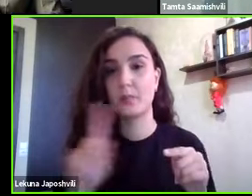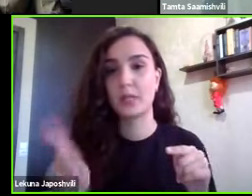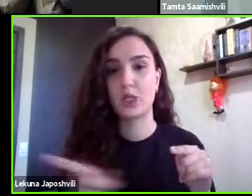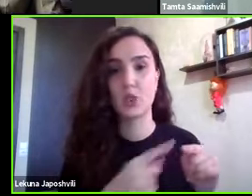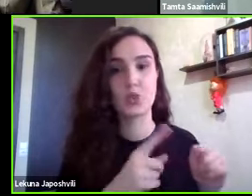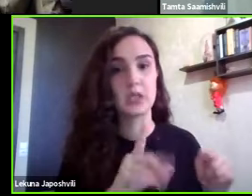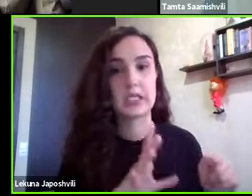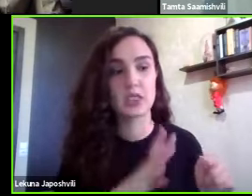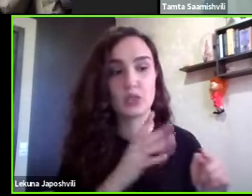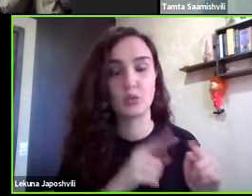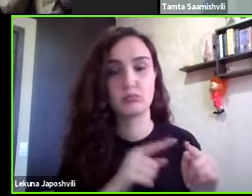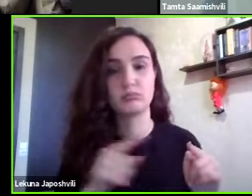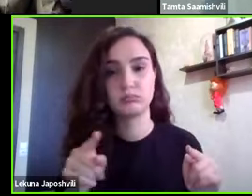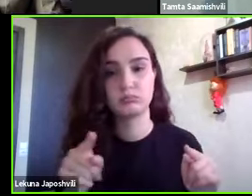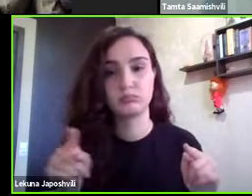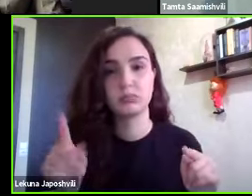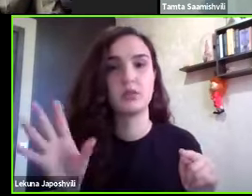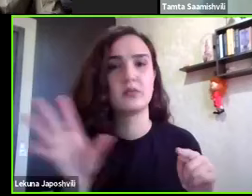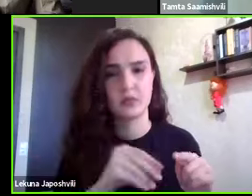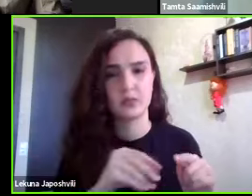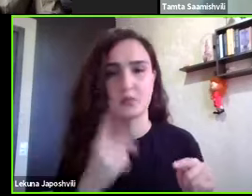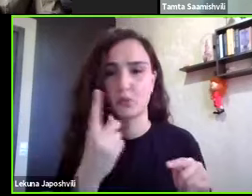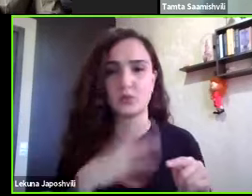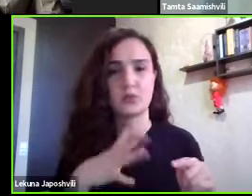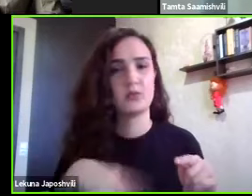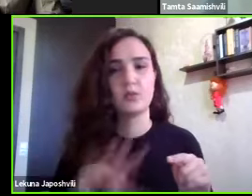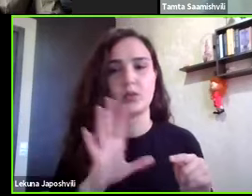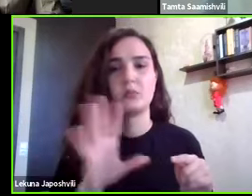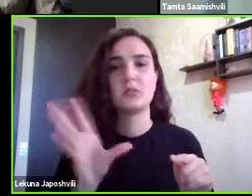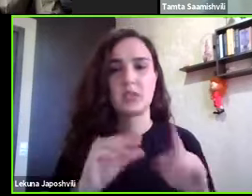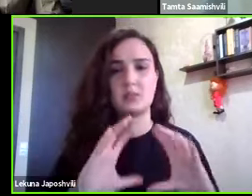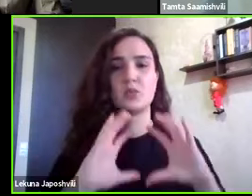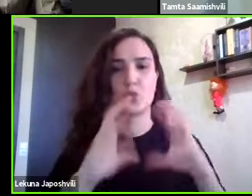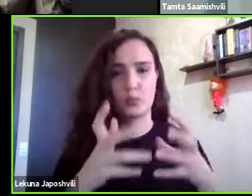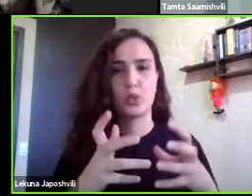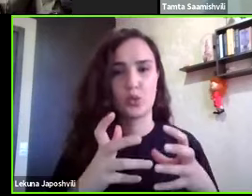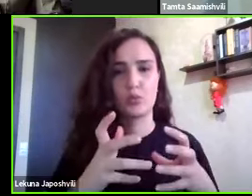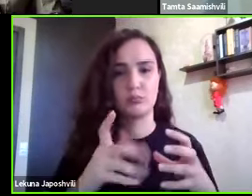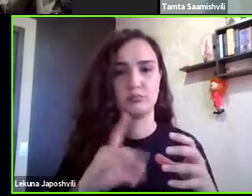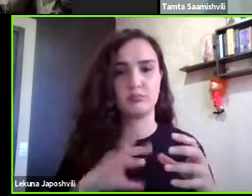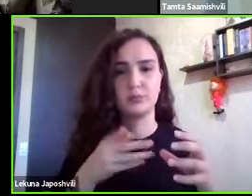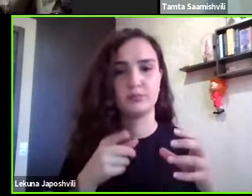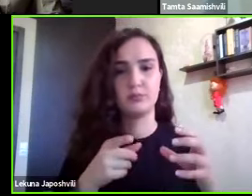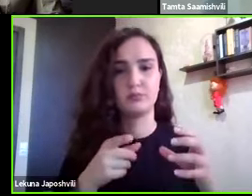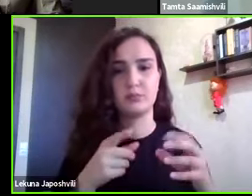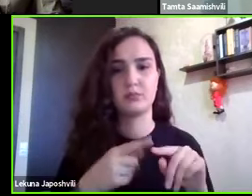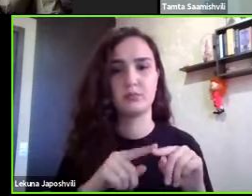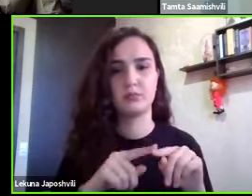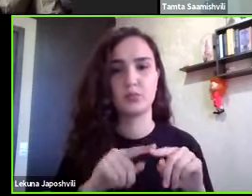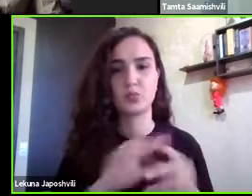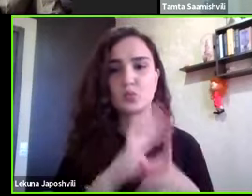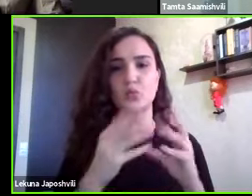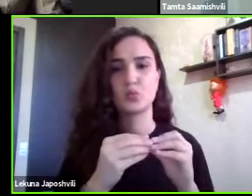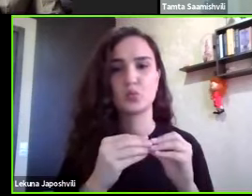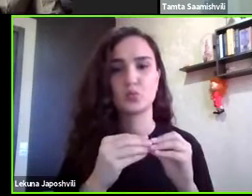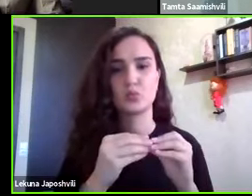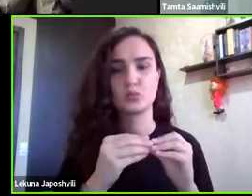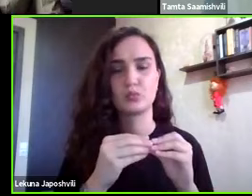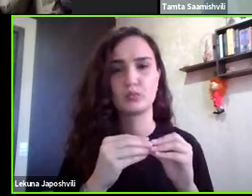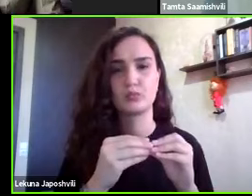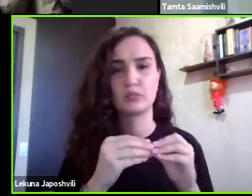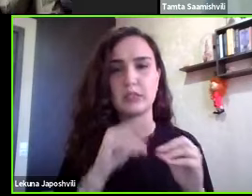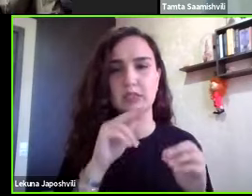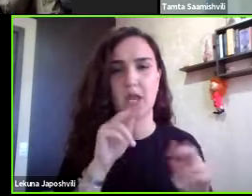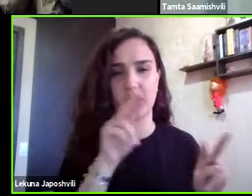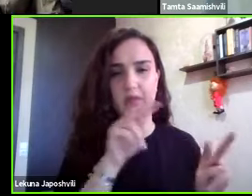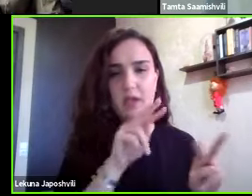გამოვიარეთ ყველამ, არა მარტო საქართველოს, არამედ მთელმა სოფიომ, მოიცვა დაკვირებაზე. დაკვირების